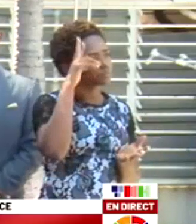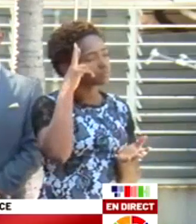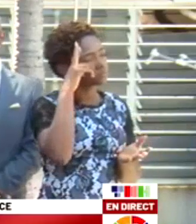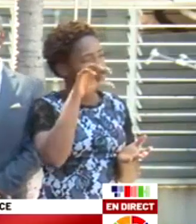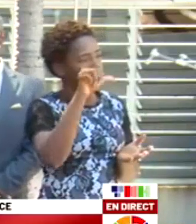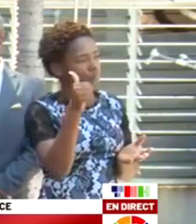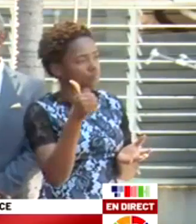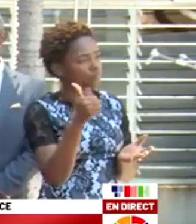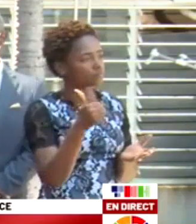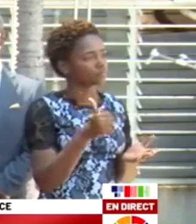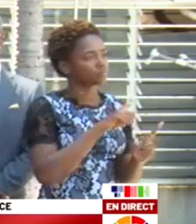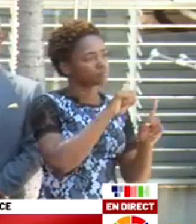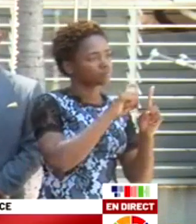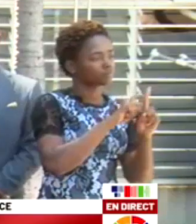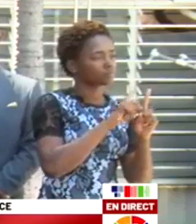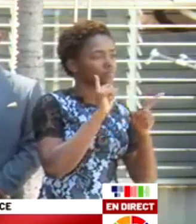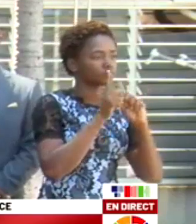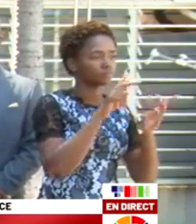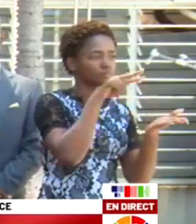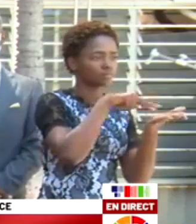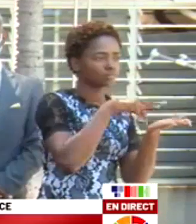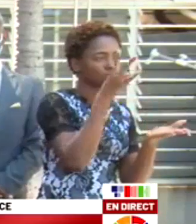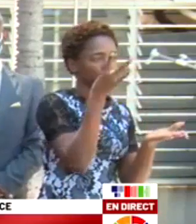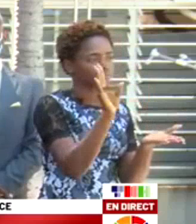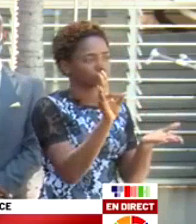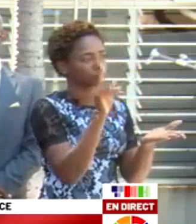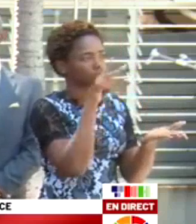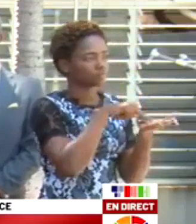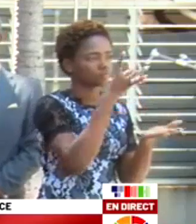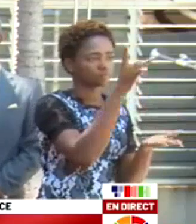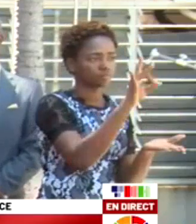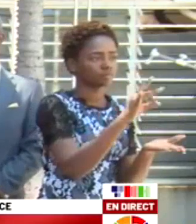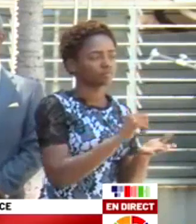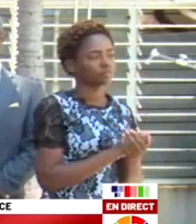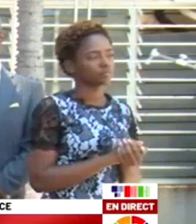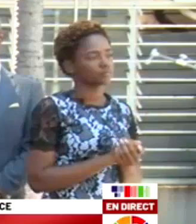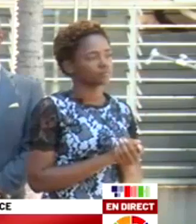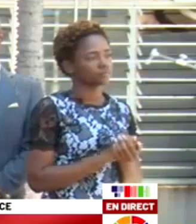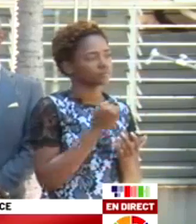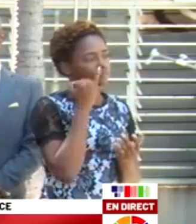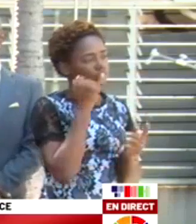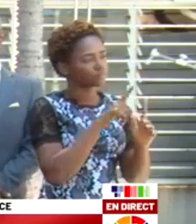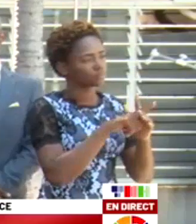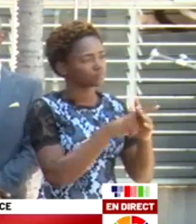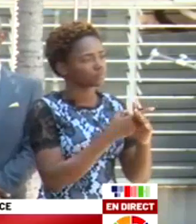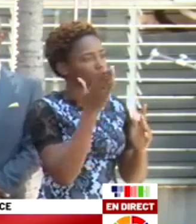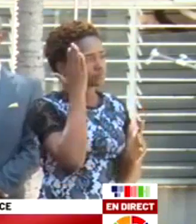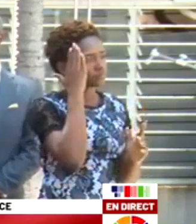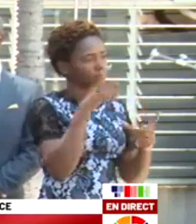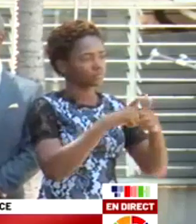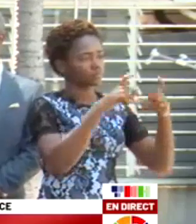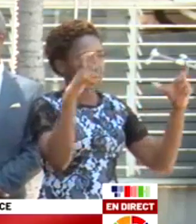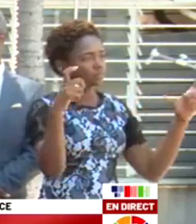là, disons, là nous parlons de 2017, même 2018, parce que en fait, c'est, nous commençons à connaître une grosse vague de kidnapping dans le pays